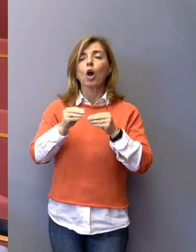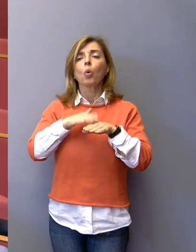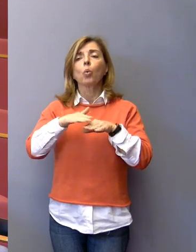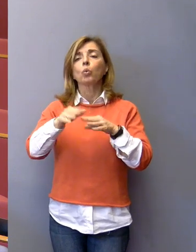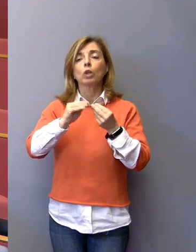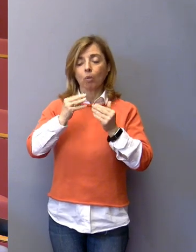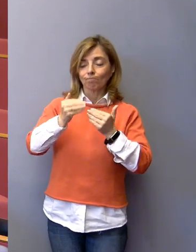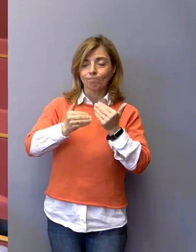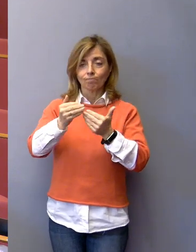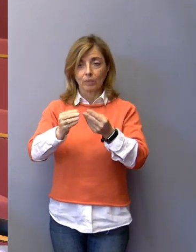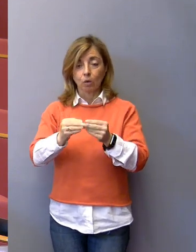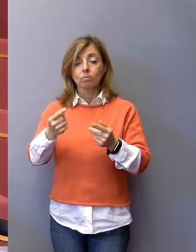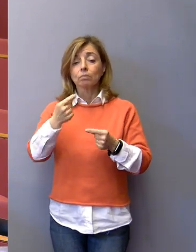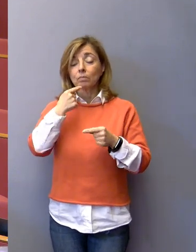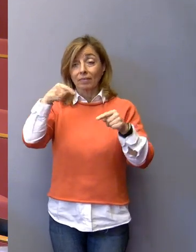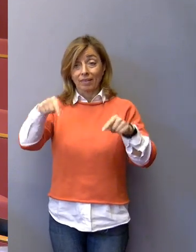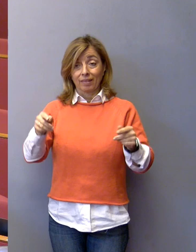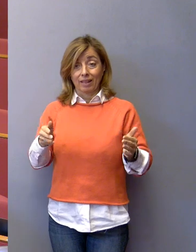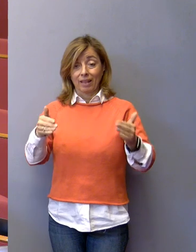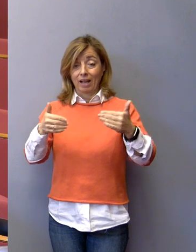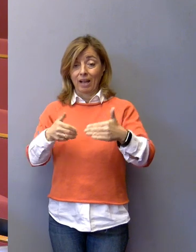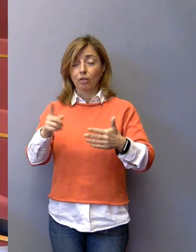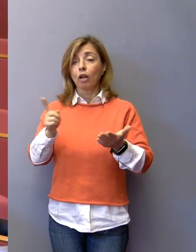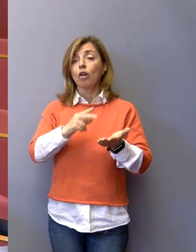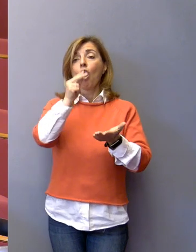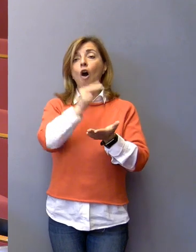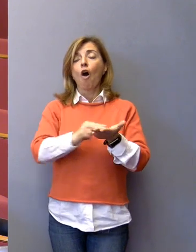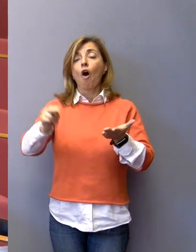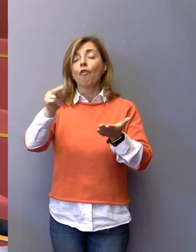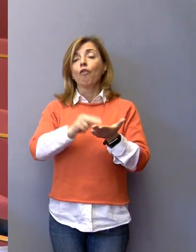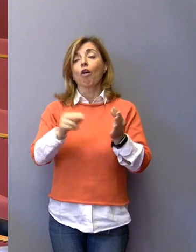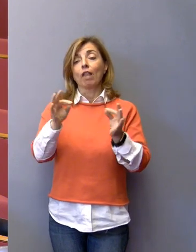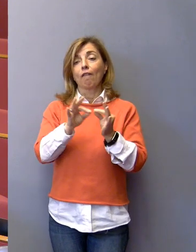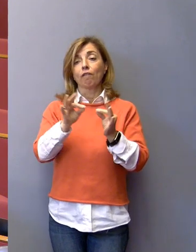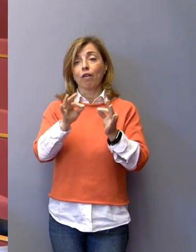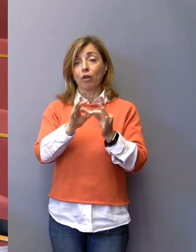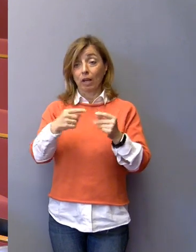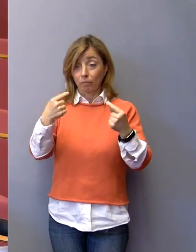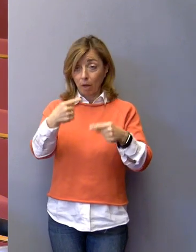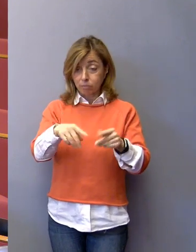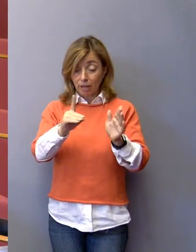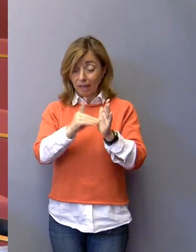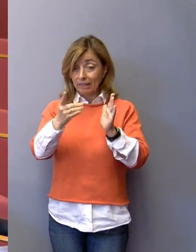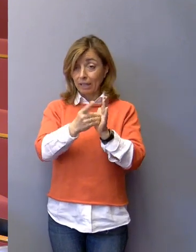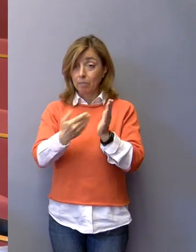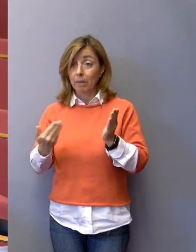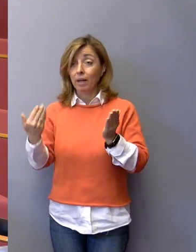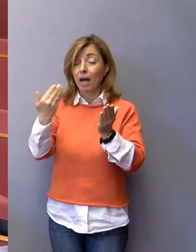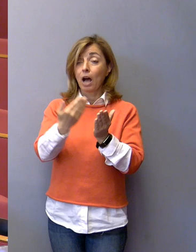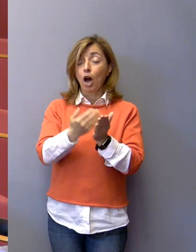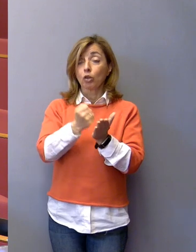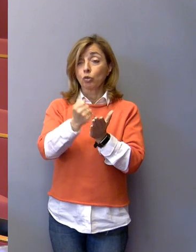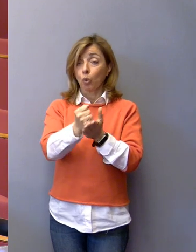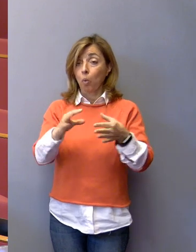favorevolmente all'invio in aula delle delle delibere non poteva presentare dei documenti sulle delibere stesse Ciò detto se questa